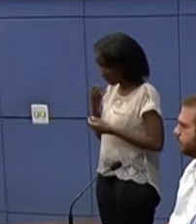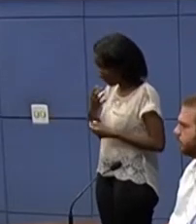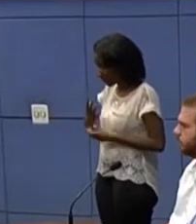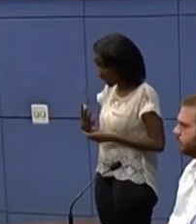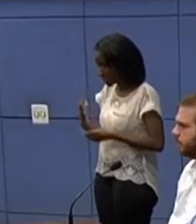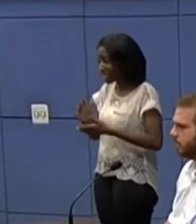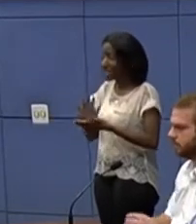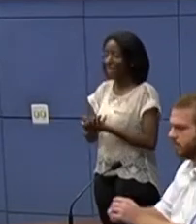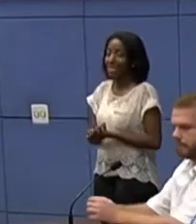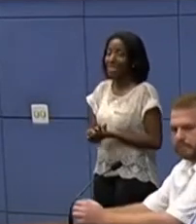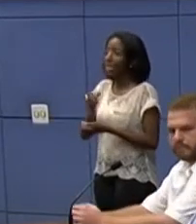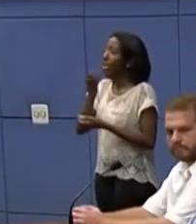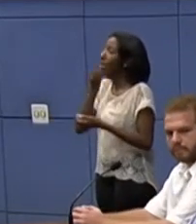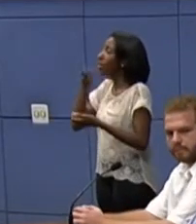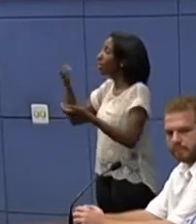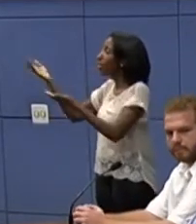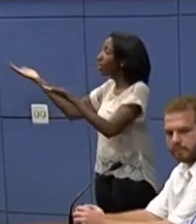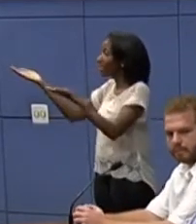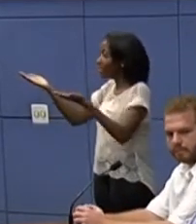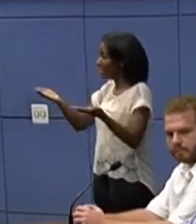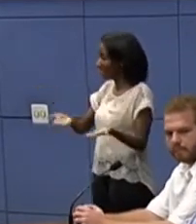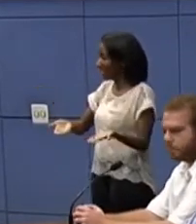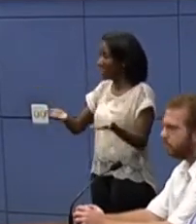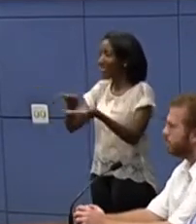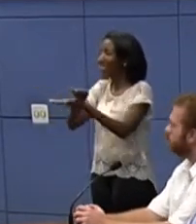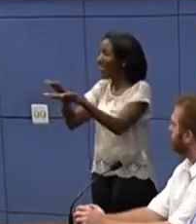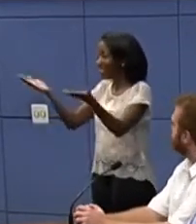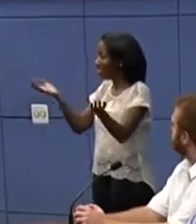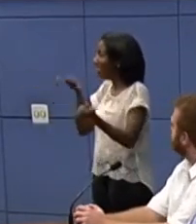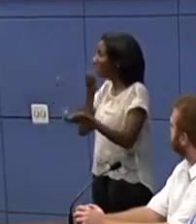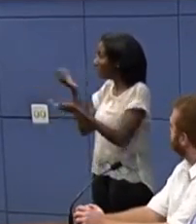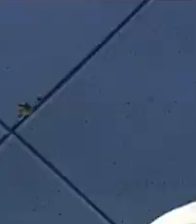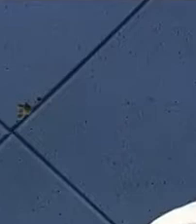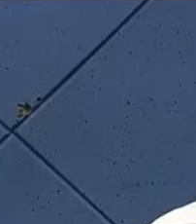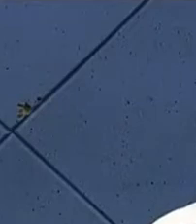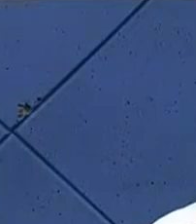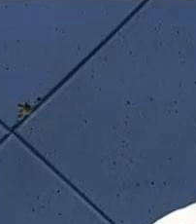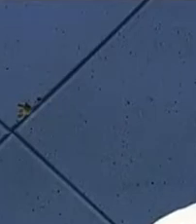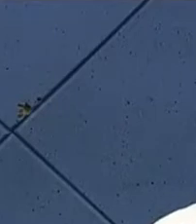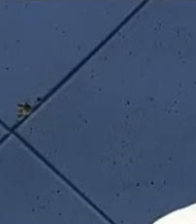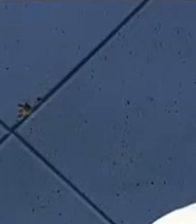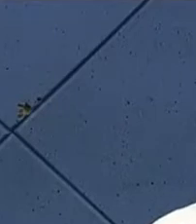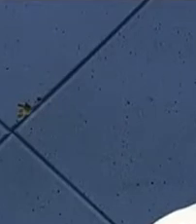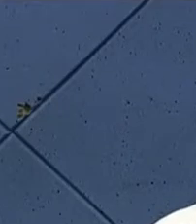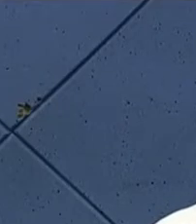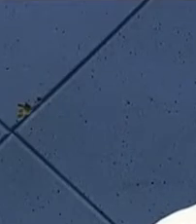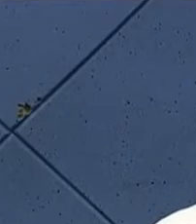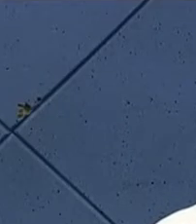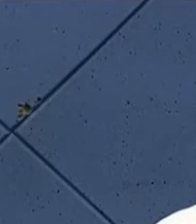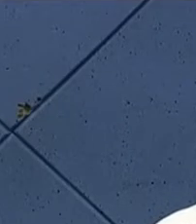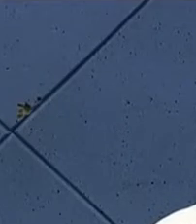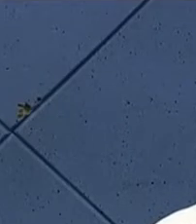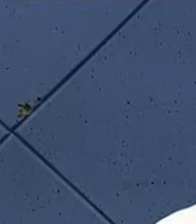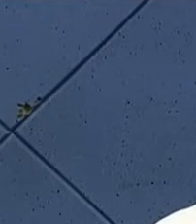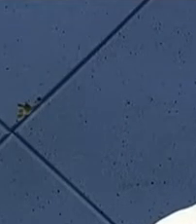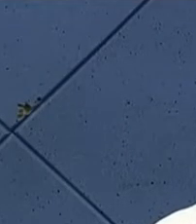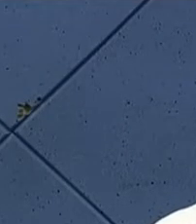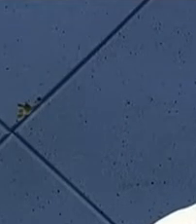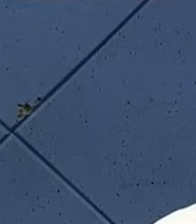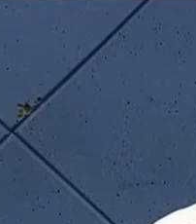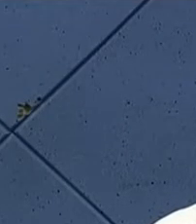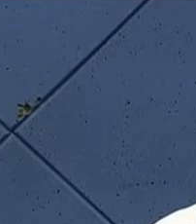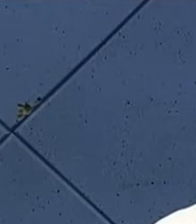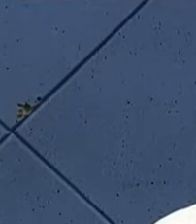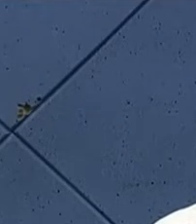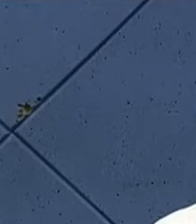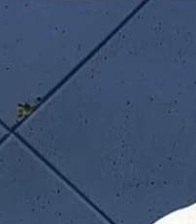dou as boas-vindas aí a todos e todas. Quero registrar ainda a presença da senhora Sônia Vasconcelos,